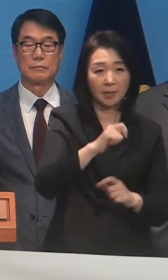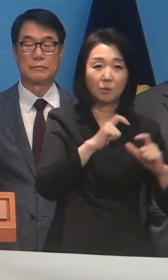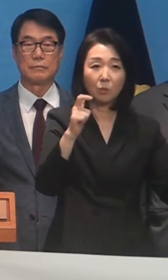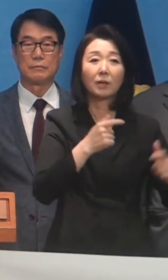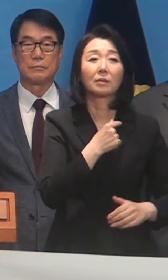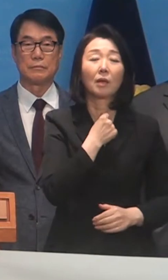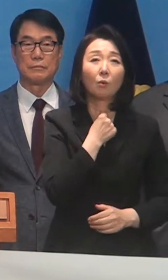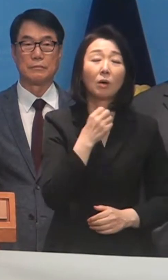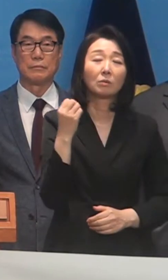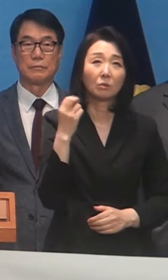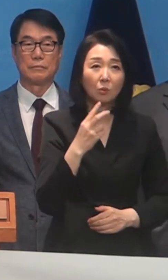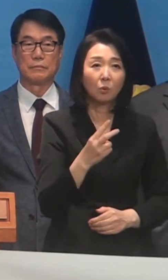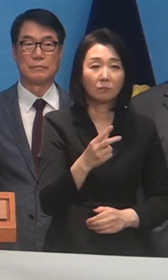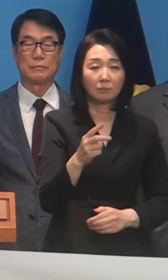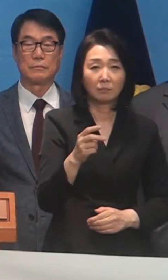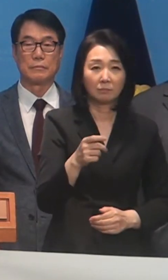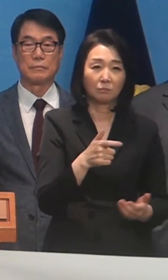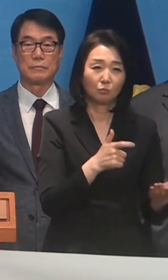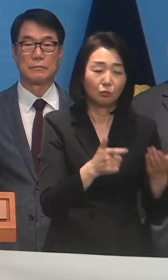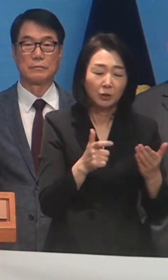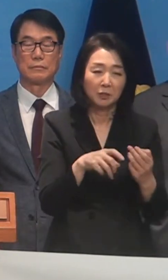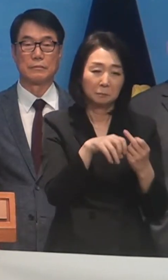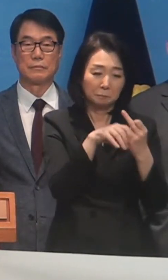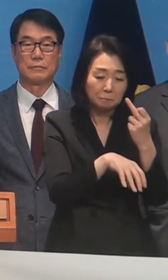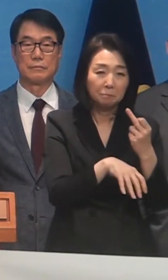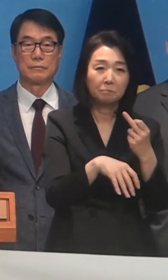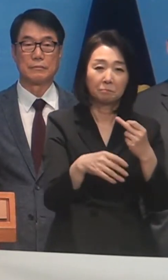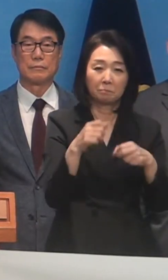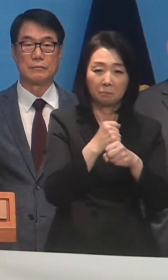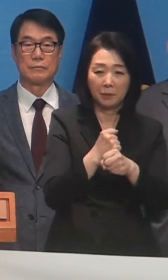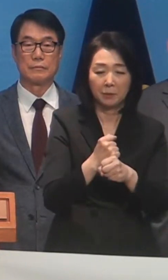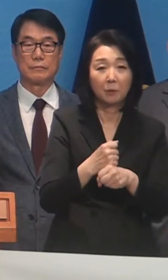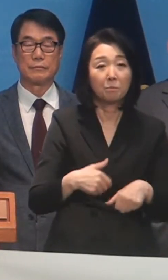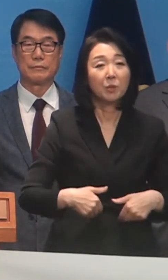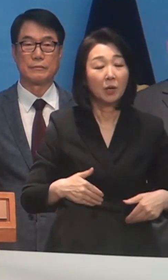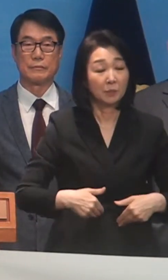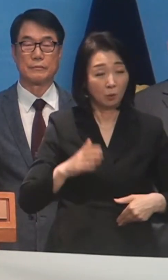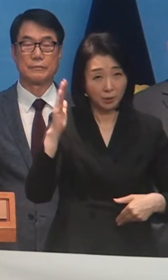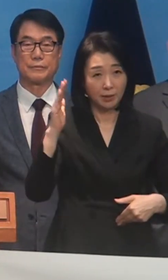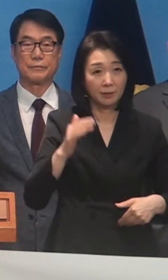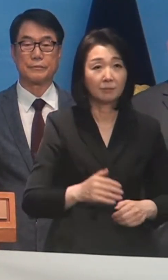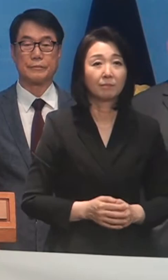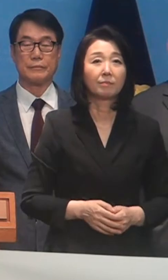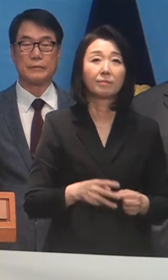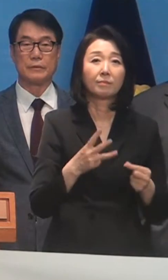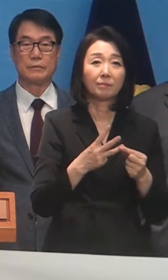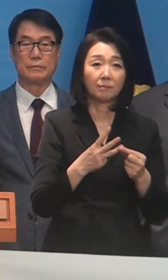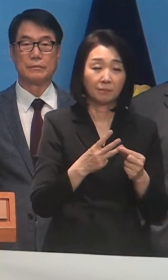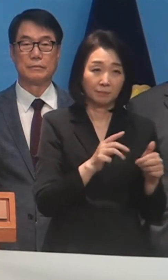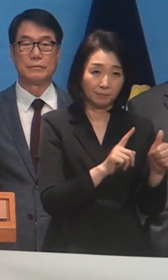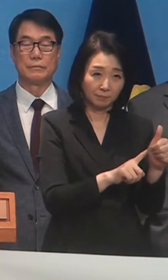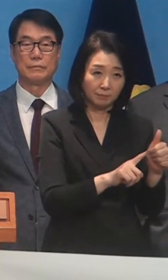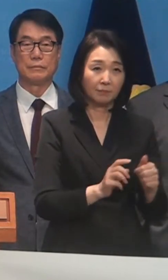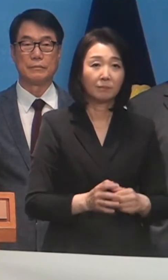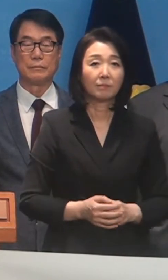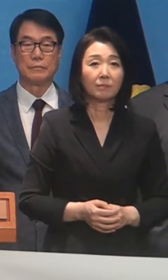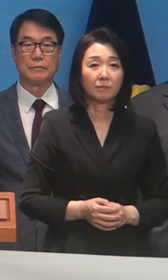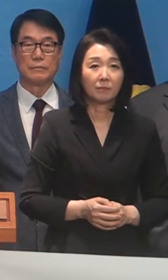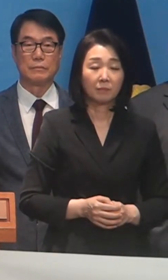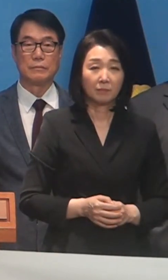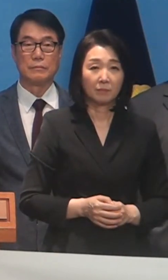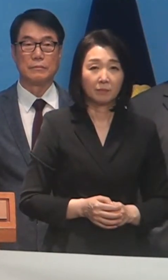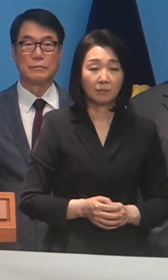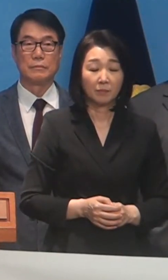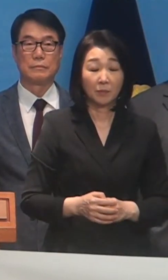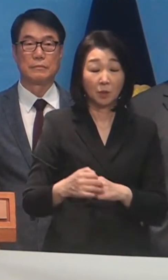확대와 첨단 무기 체계 구축도 적극 주장해왔습니다. 셋째, 김문수 후보는